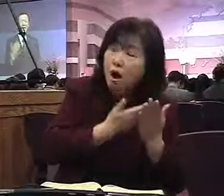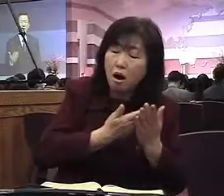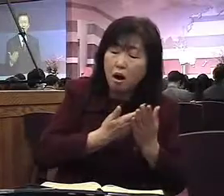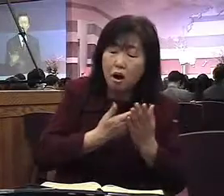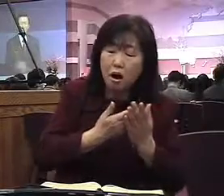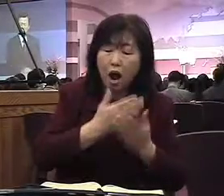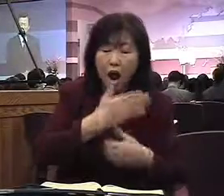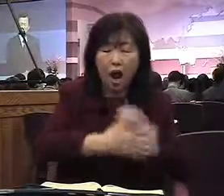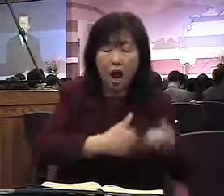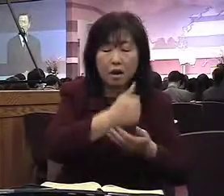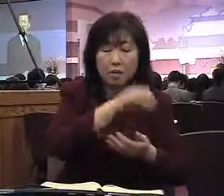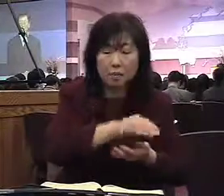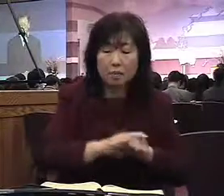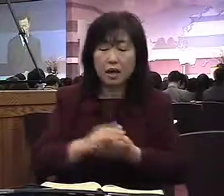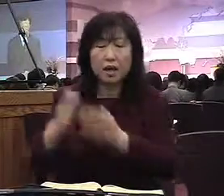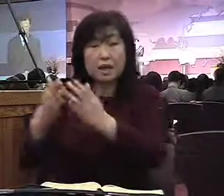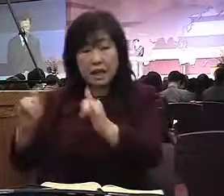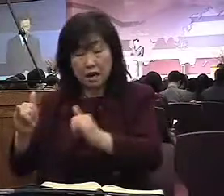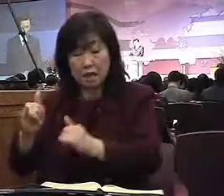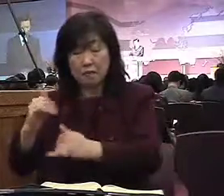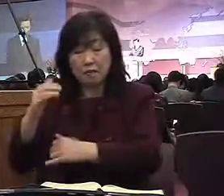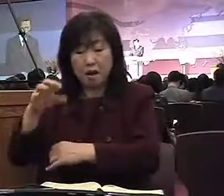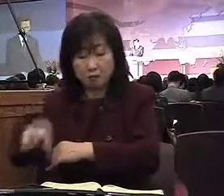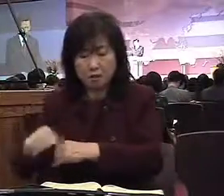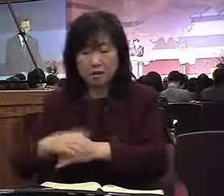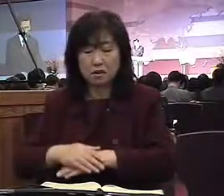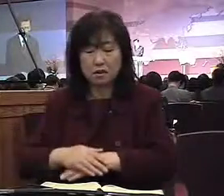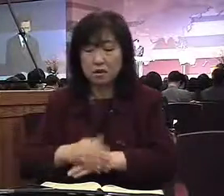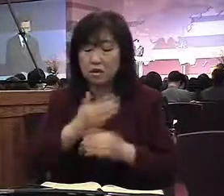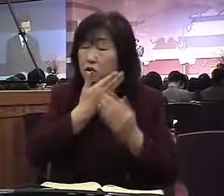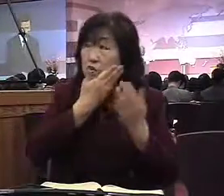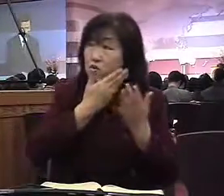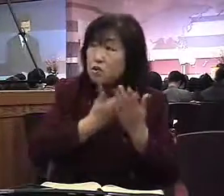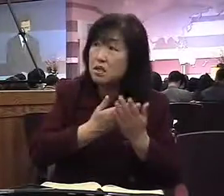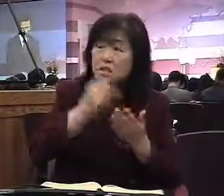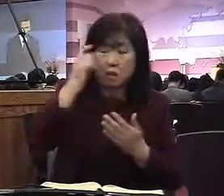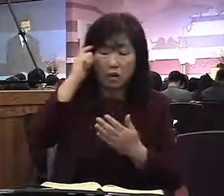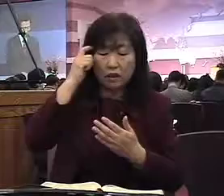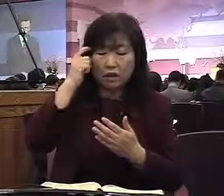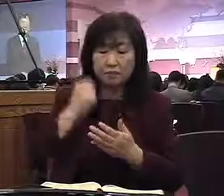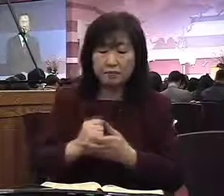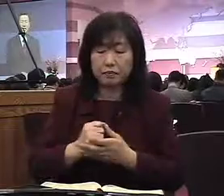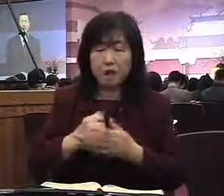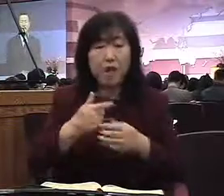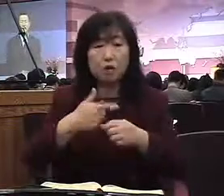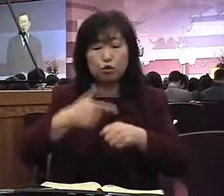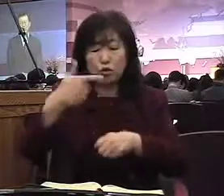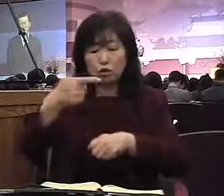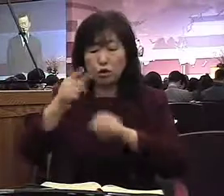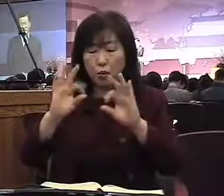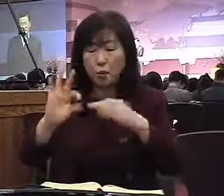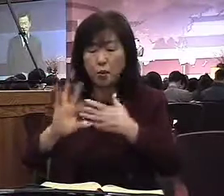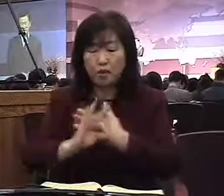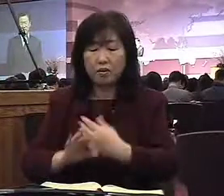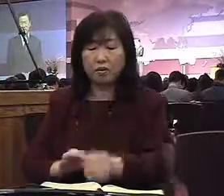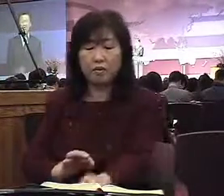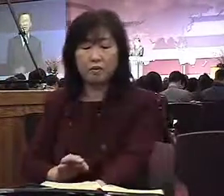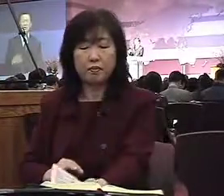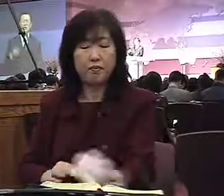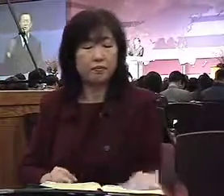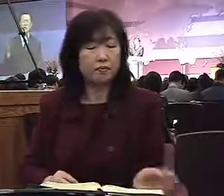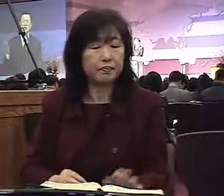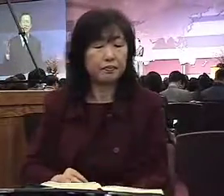하나님과 사람 앞에 귀중을 여기고 얼마나 감사합니다. 뿐만 아니라 여기 6절에 보면 그리하면 내 길을 지도하시리라.